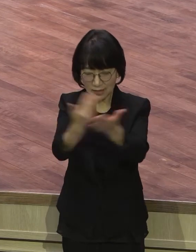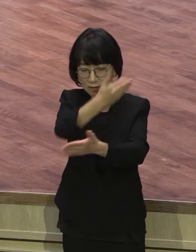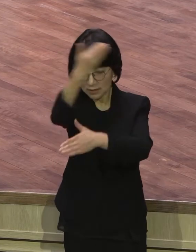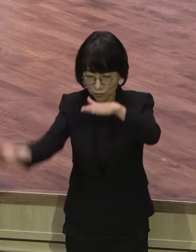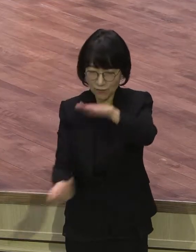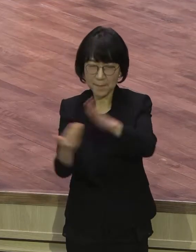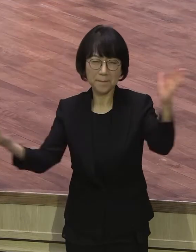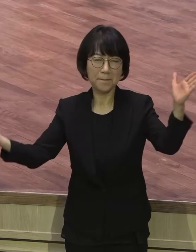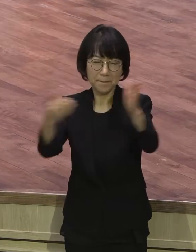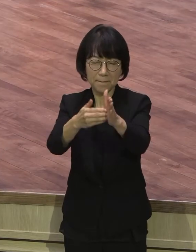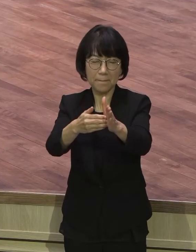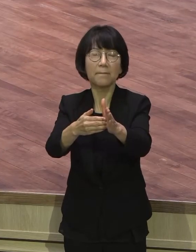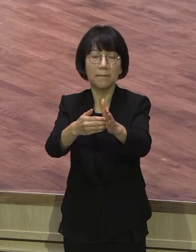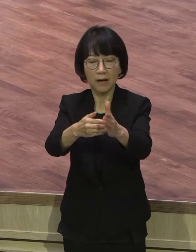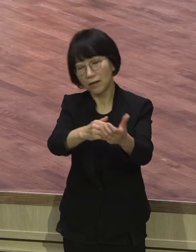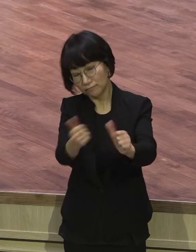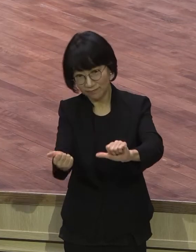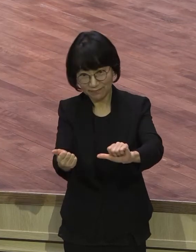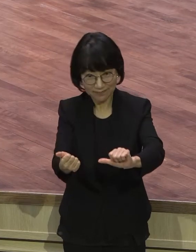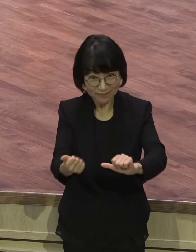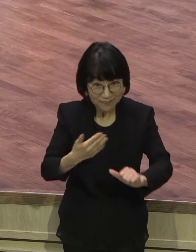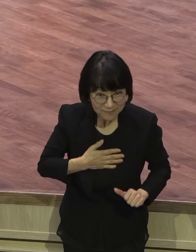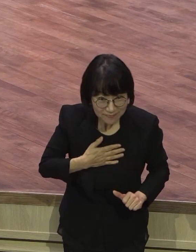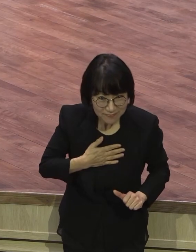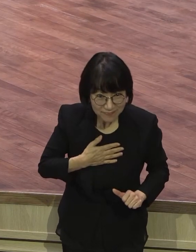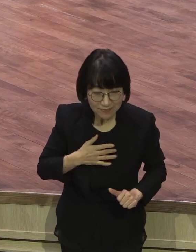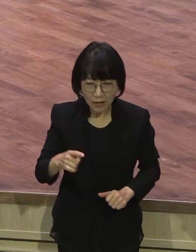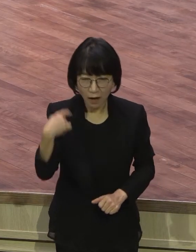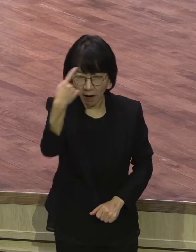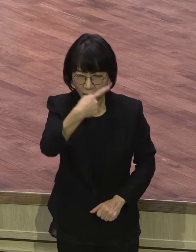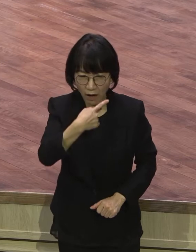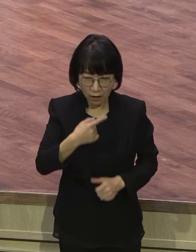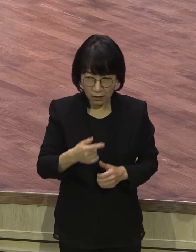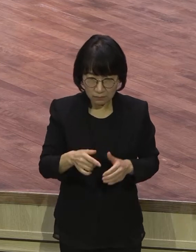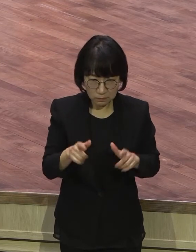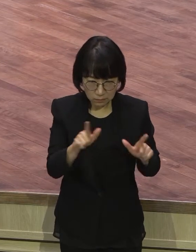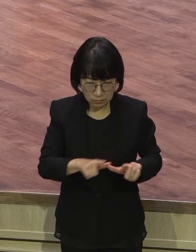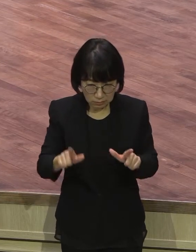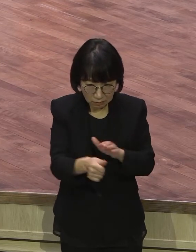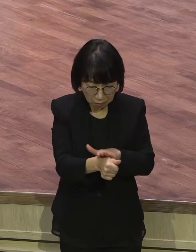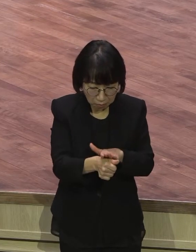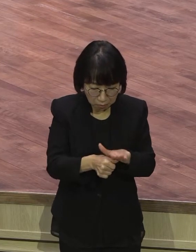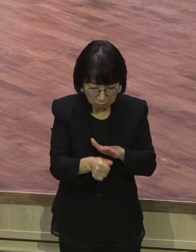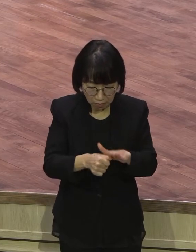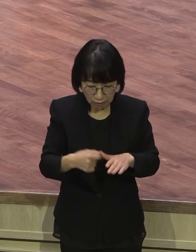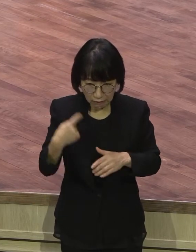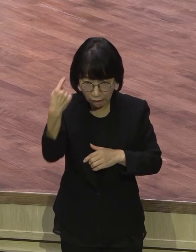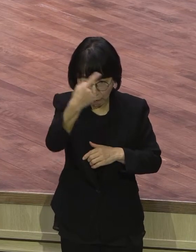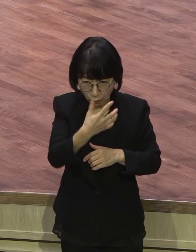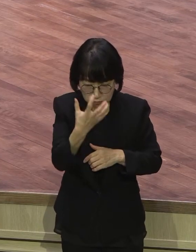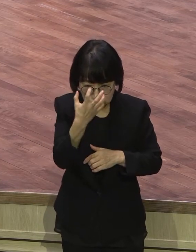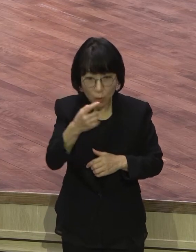왜 사람이 불행하게 살아요? 왜 어둡게 살아요? 왜 우울증에 빠져요? 이 전부 정죄의식이 바탕이 되어